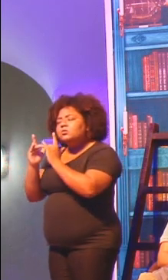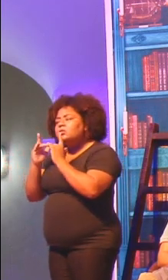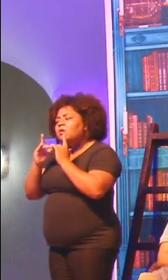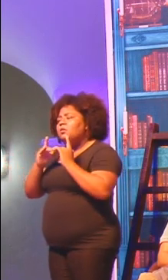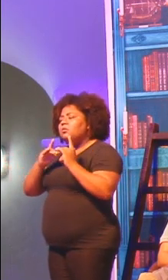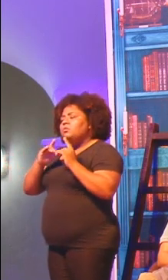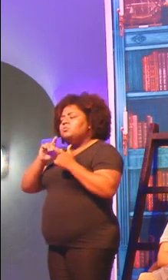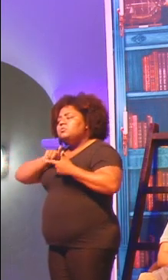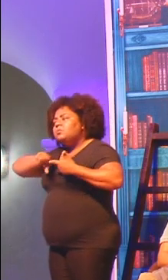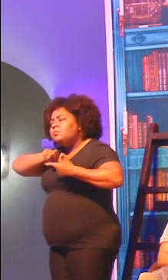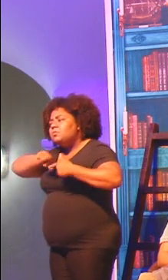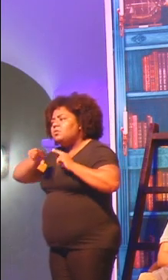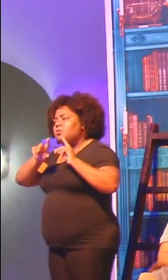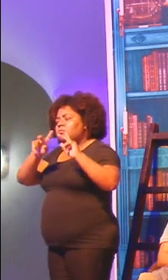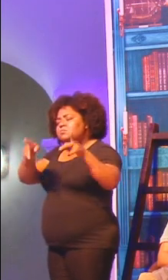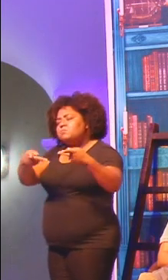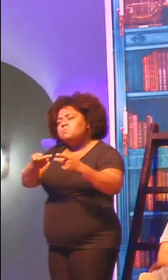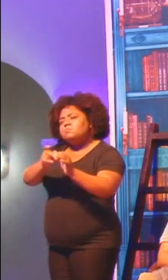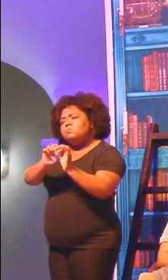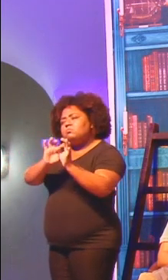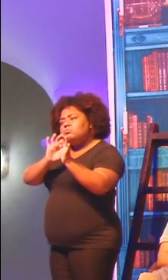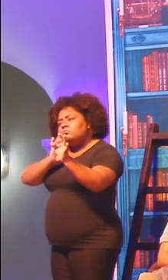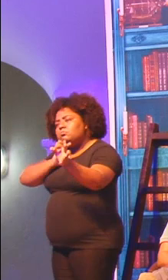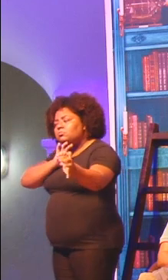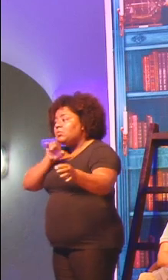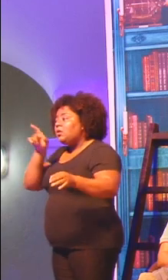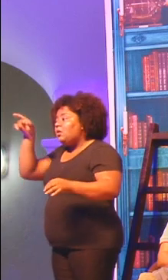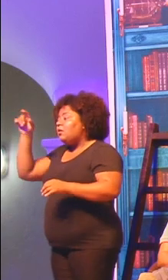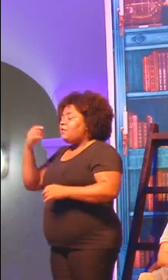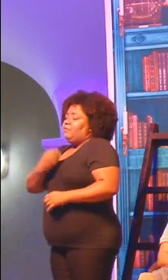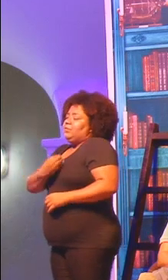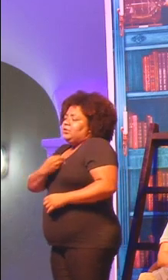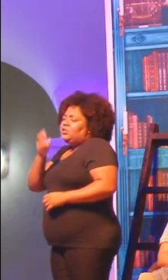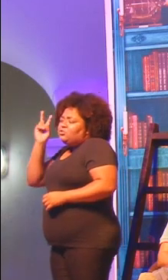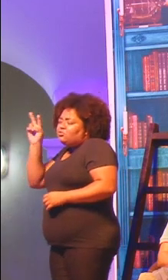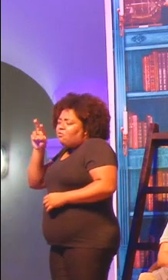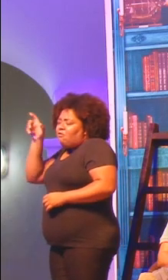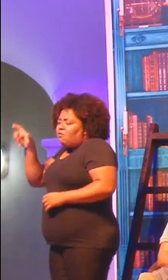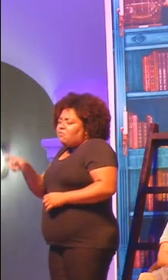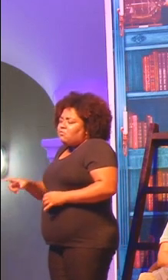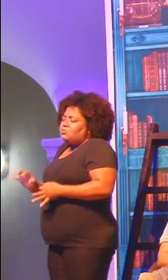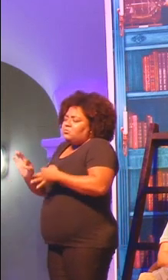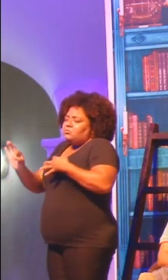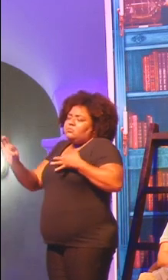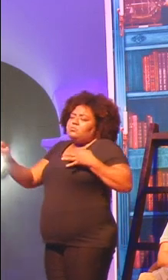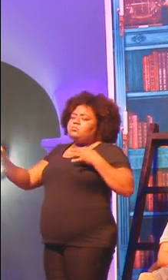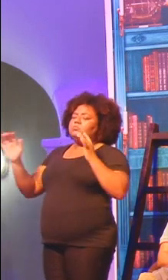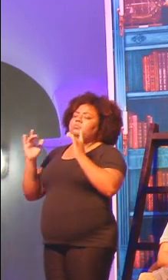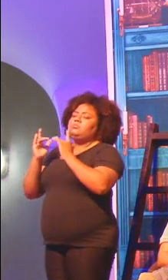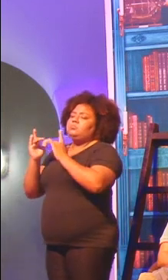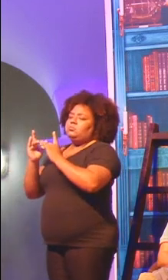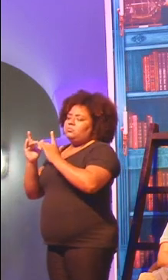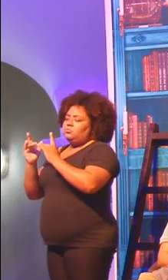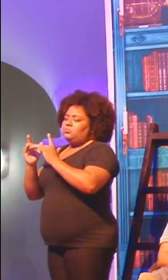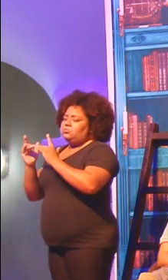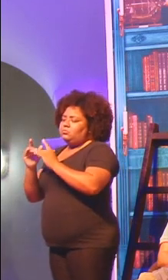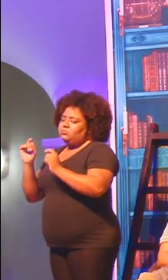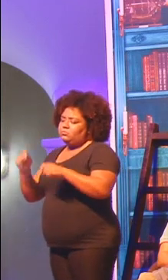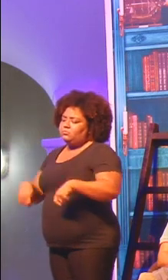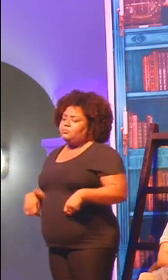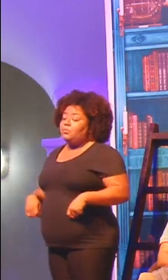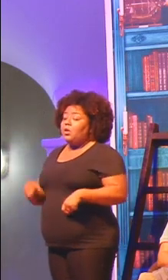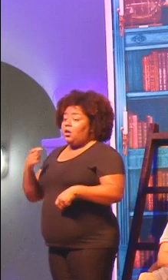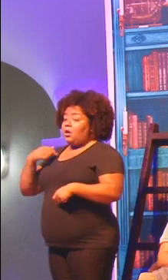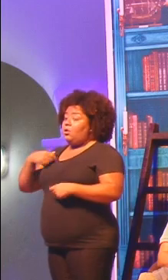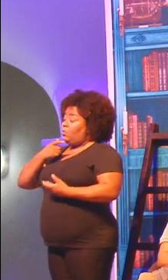com povos distantes, com vidas distantes, né? Eu acho que esse livro, por exemplo, e aí eu estou falando como